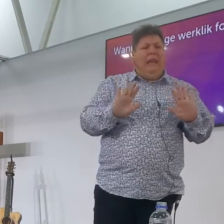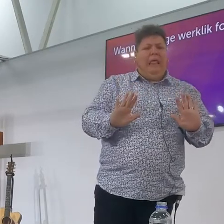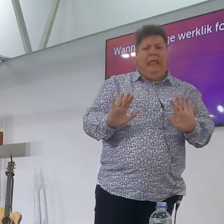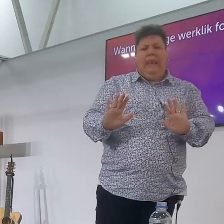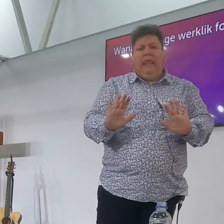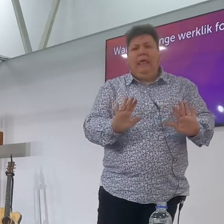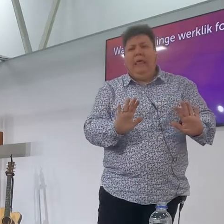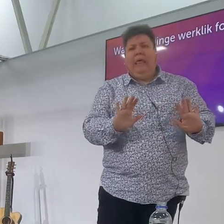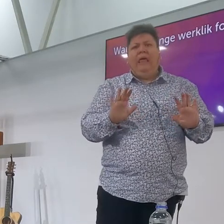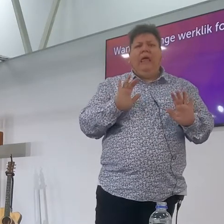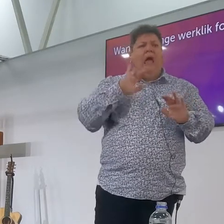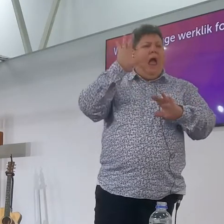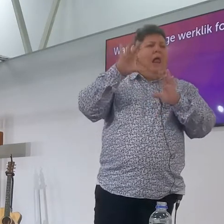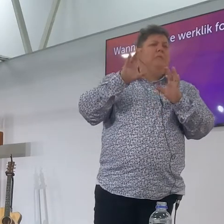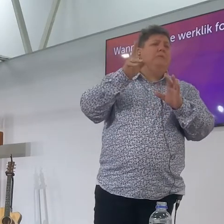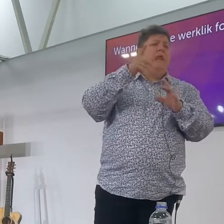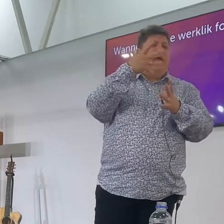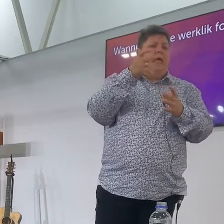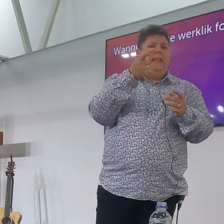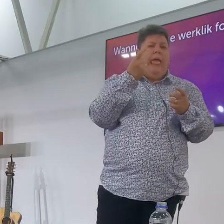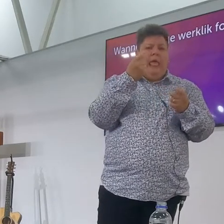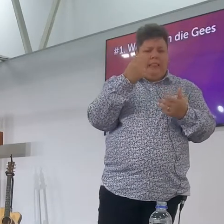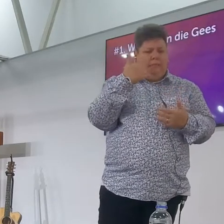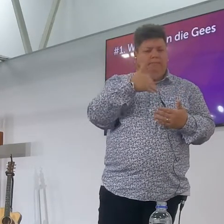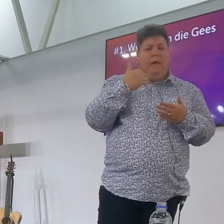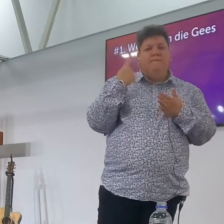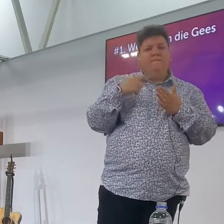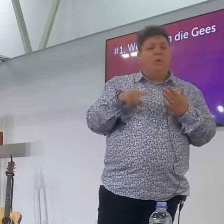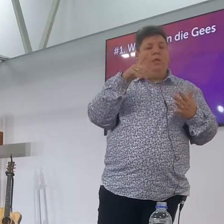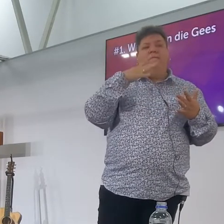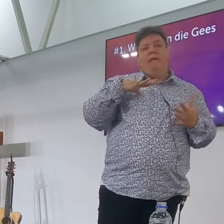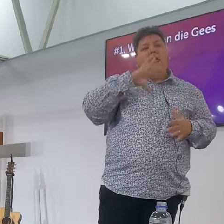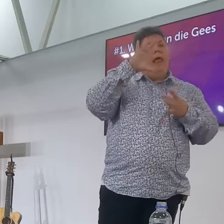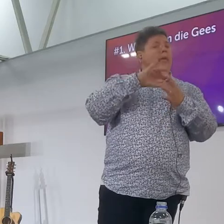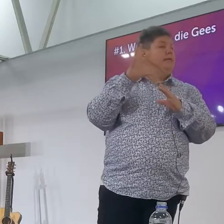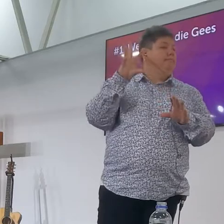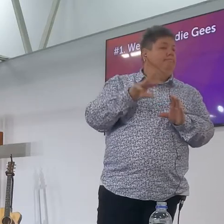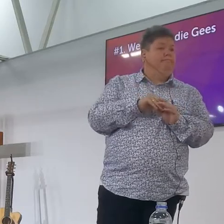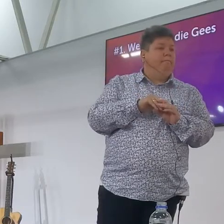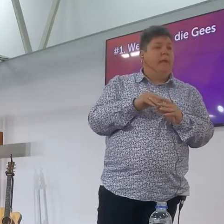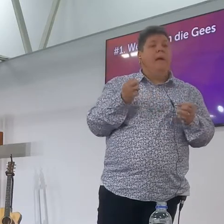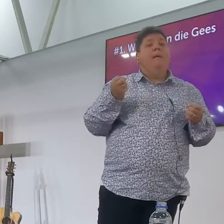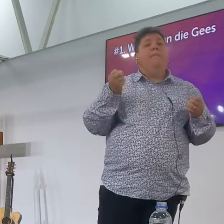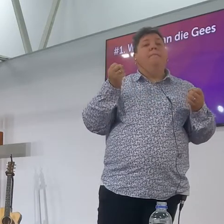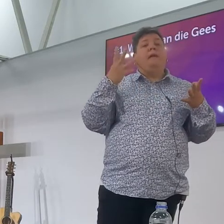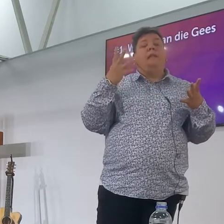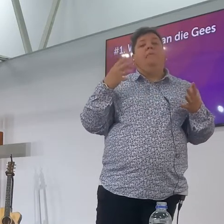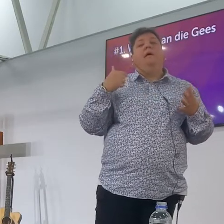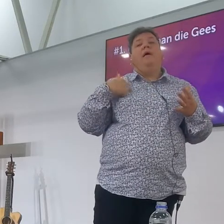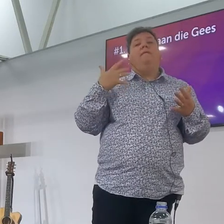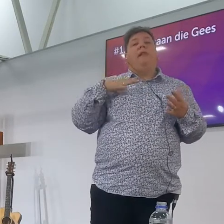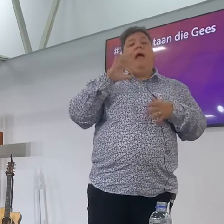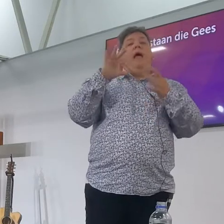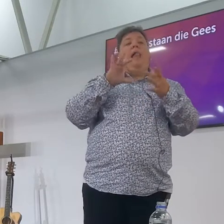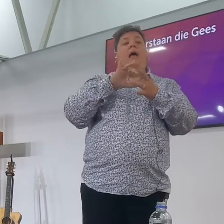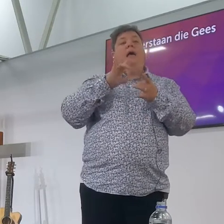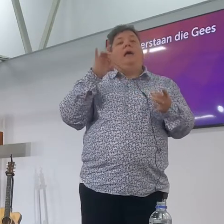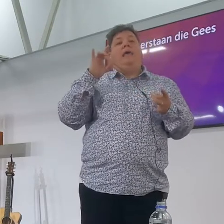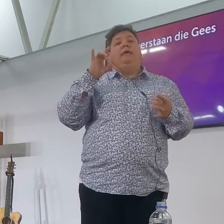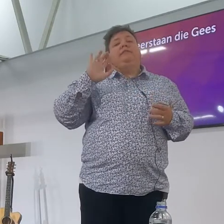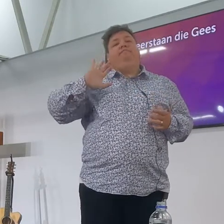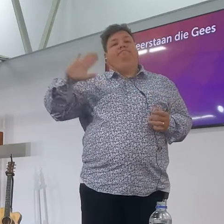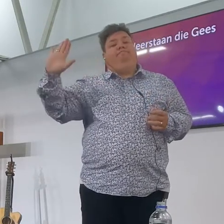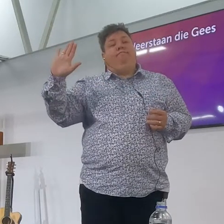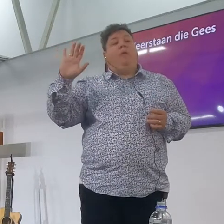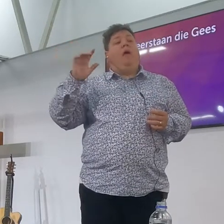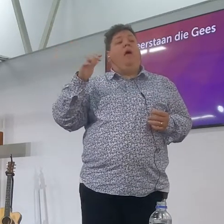in my lewe, hoekom ek nie die geesvervulling beleef nie. En die eerste groot fout is, partykeer weerstaan ek die Heilige Gees in my lewe. En dit